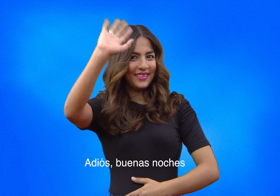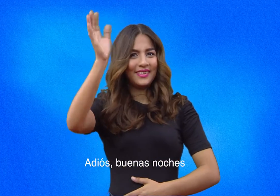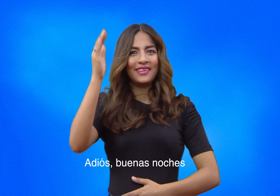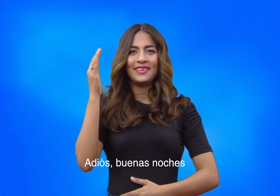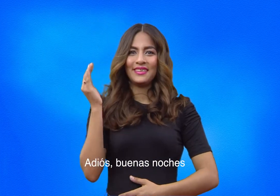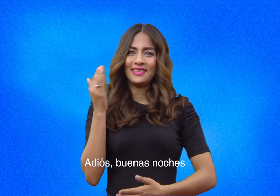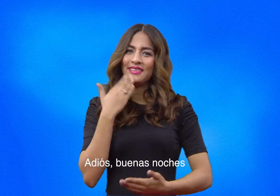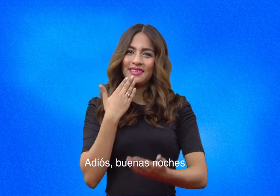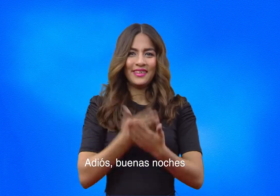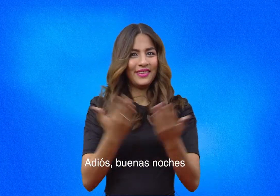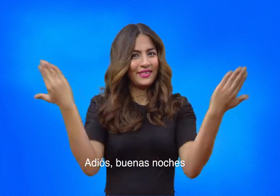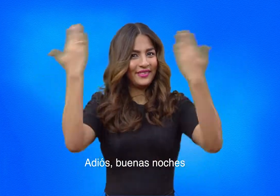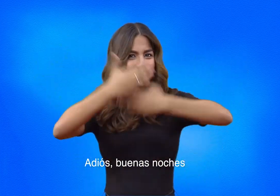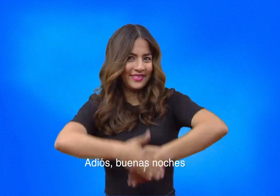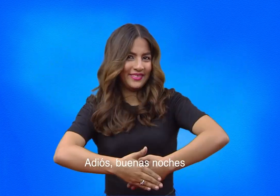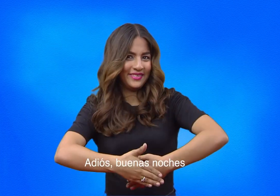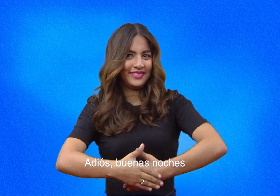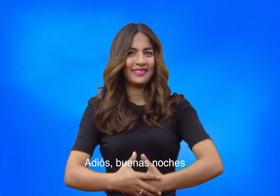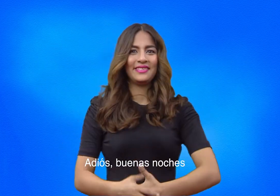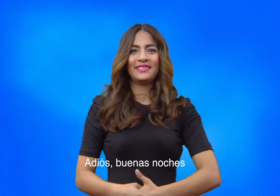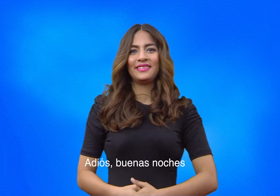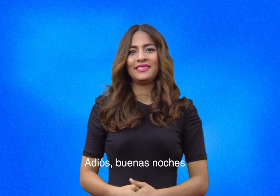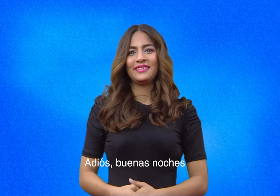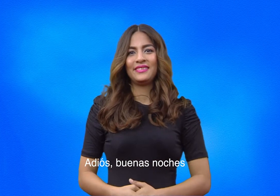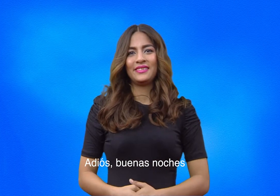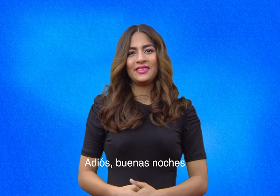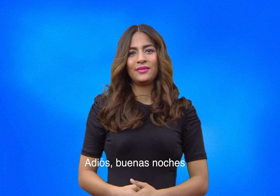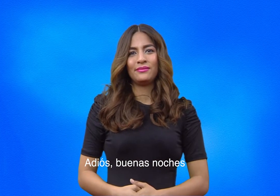Adiós. Buenas noches.